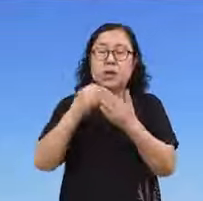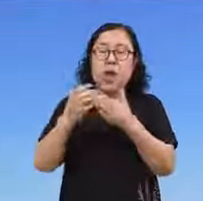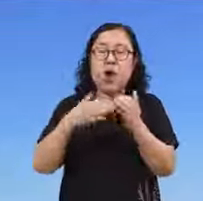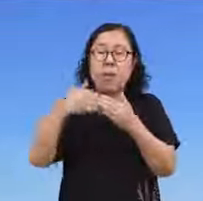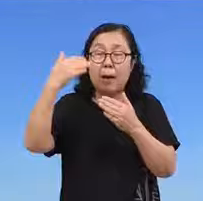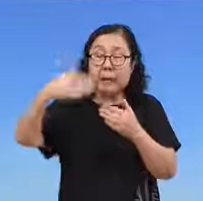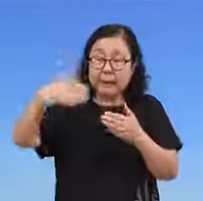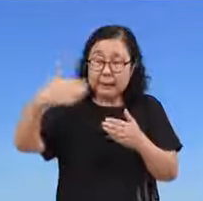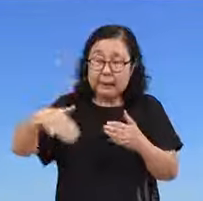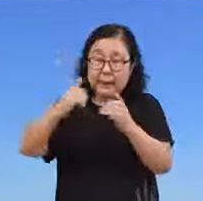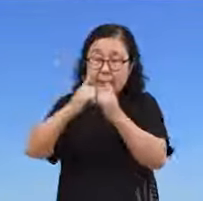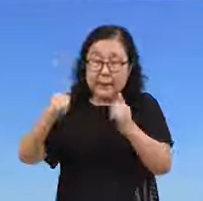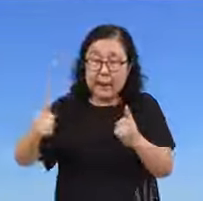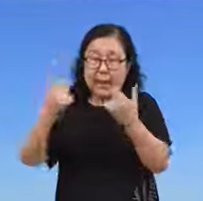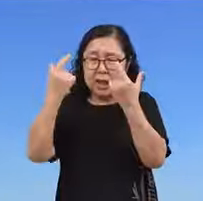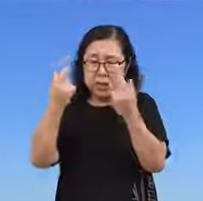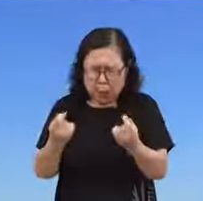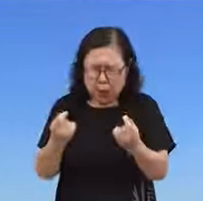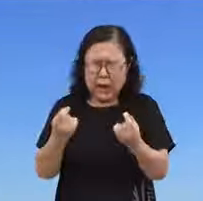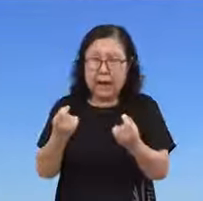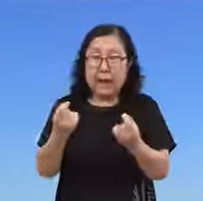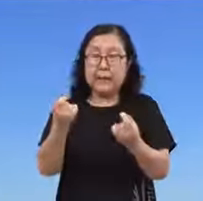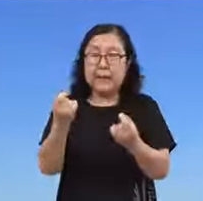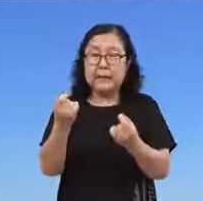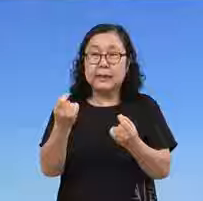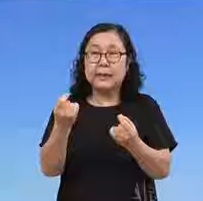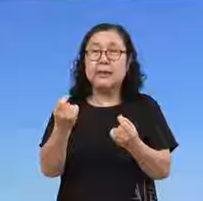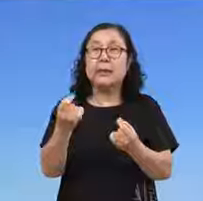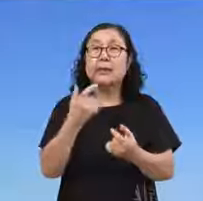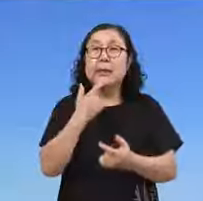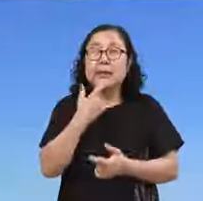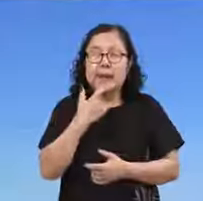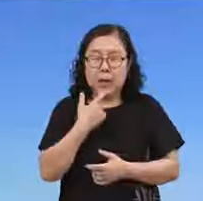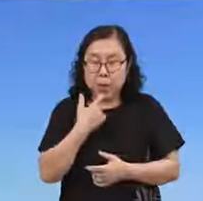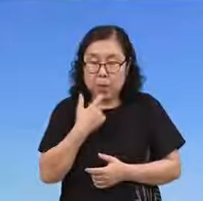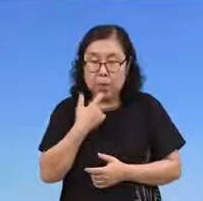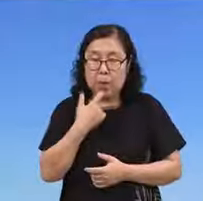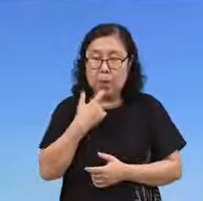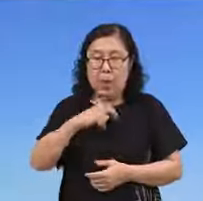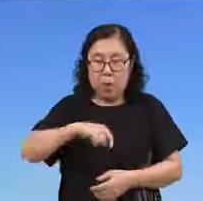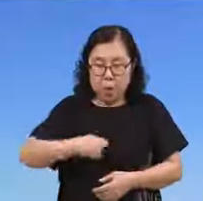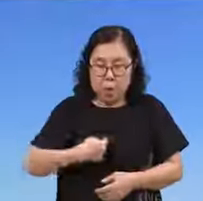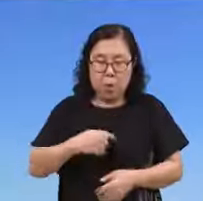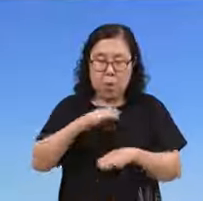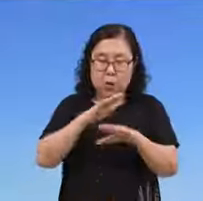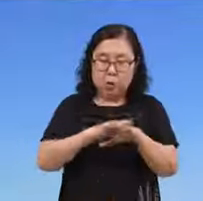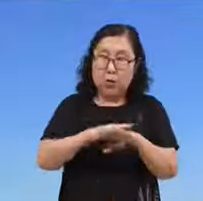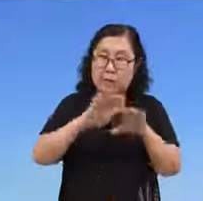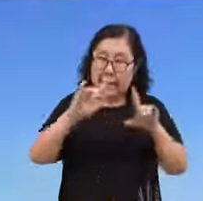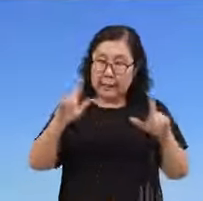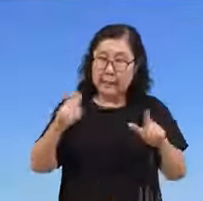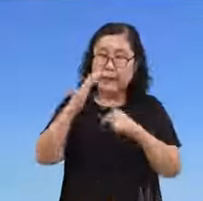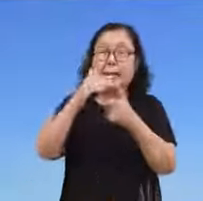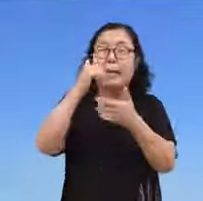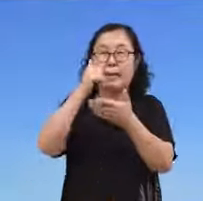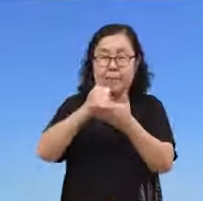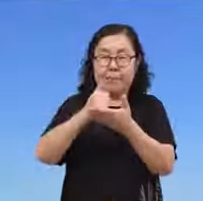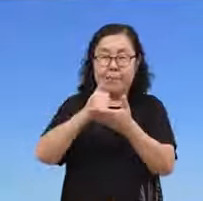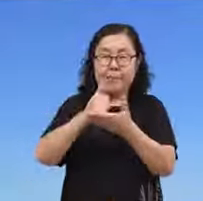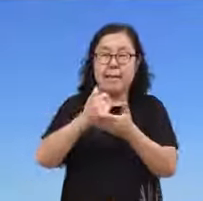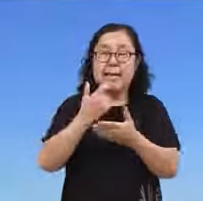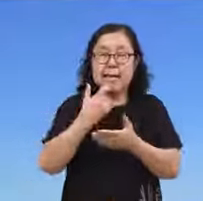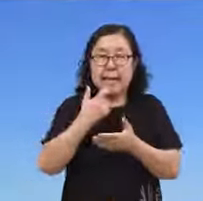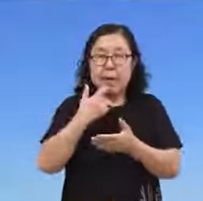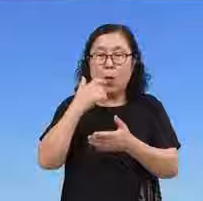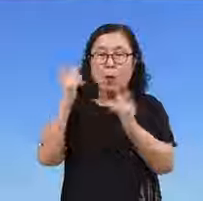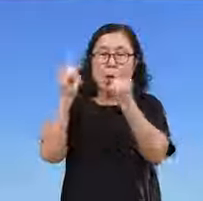불신자들하고 조금도 다를 바 없는 그런 초라한 모습에 빠져있는 야곱을 홀로 내버려 두지 아니하시는 하나님,